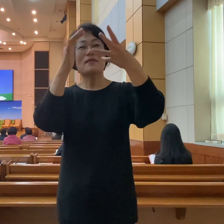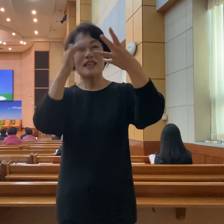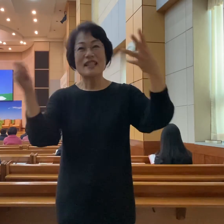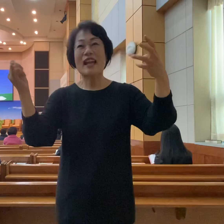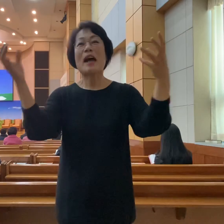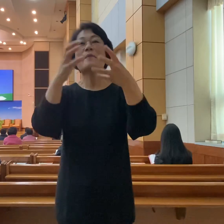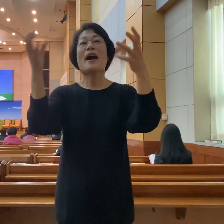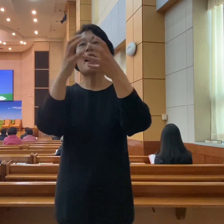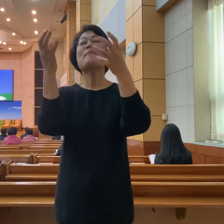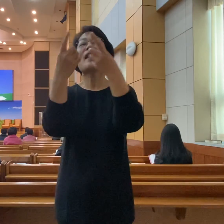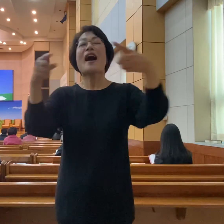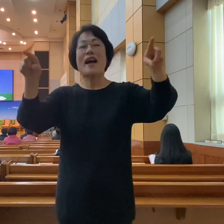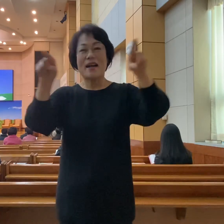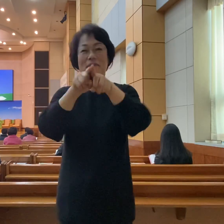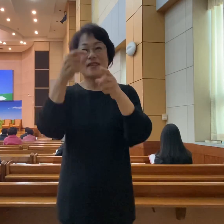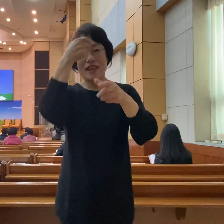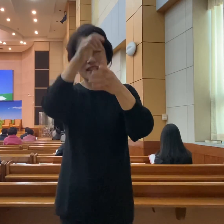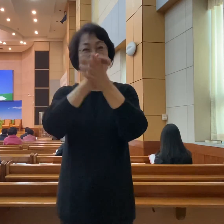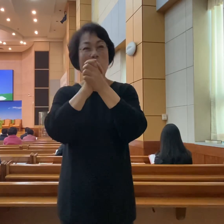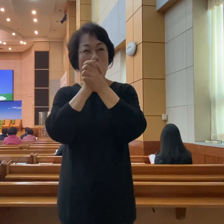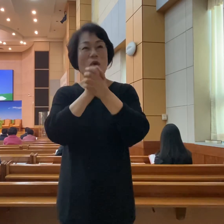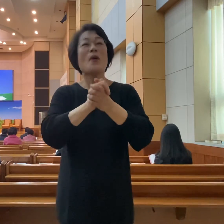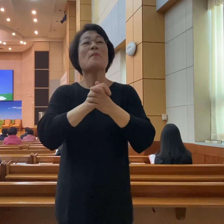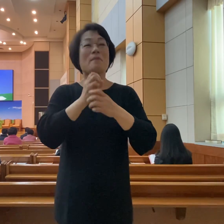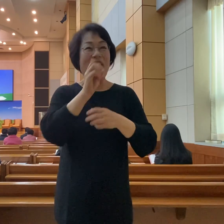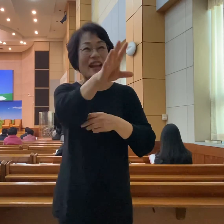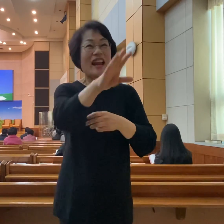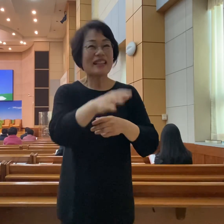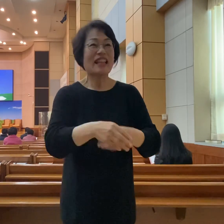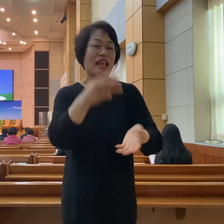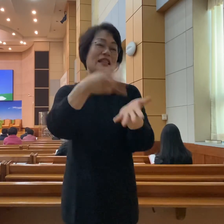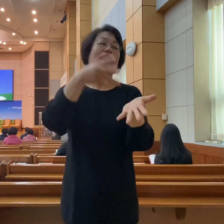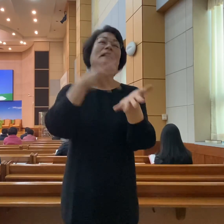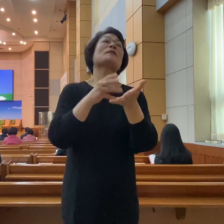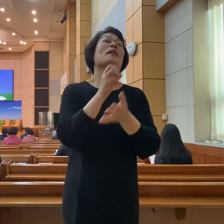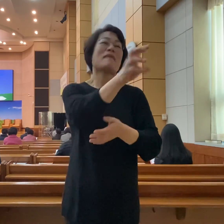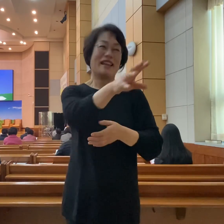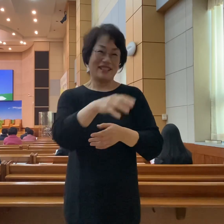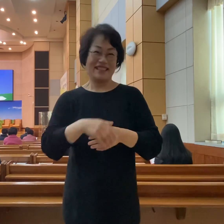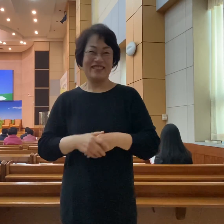얼마나 이런 생각이 그런지.